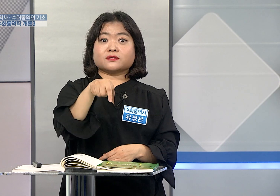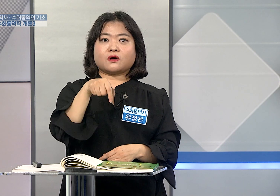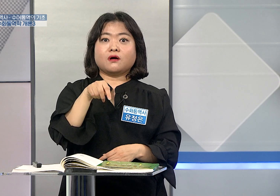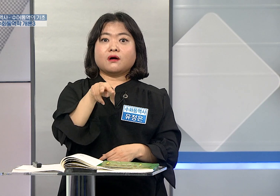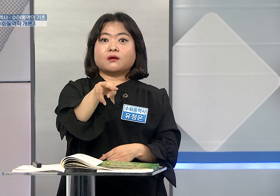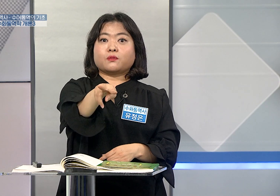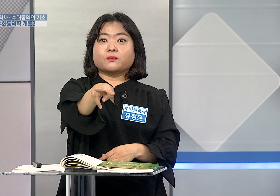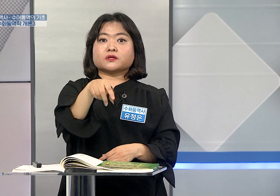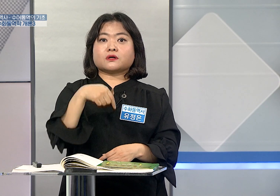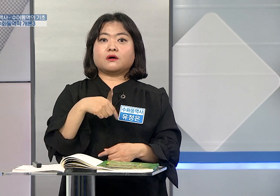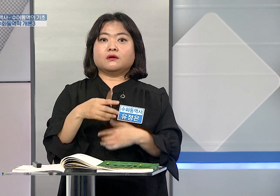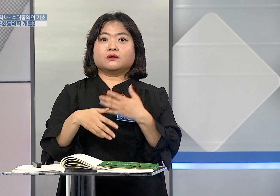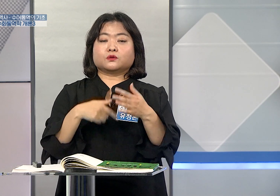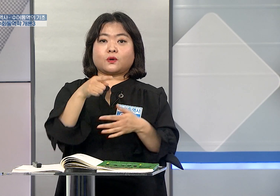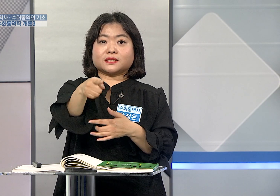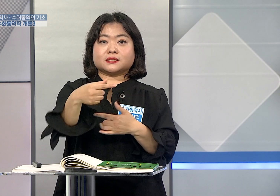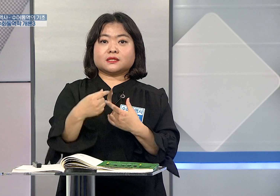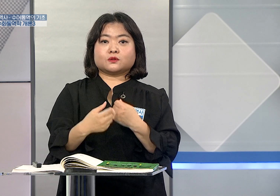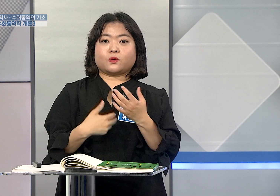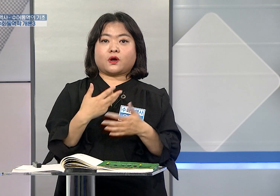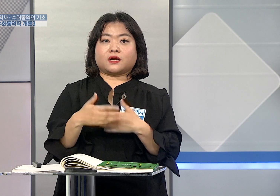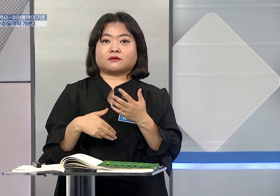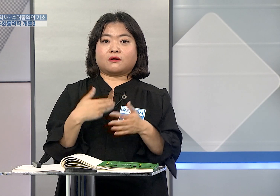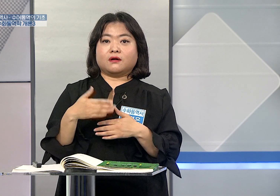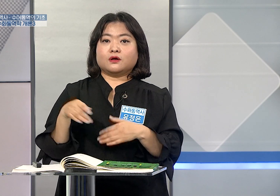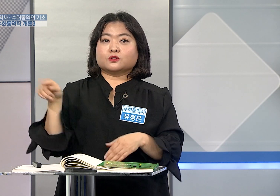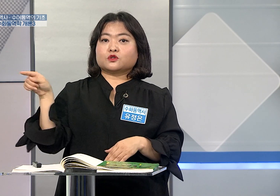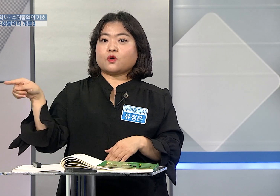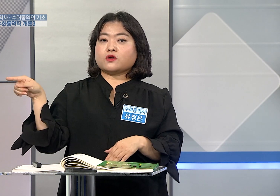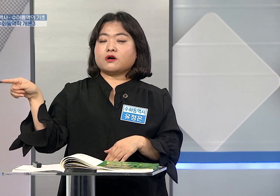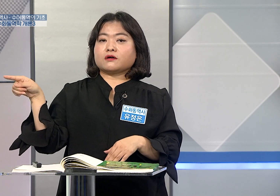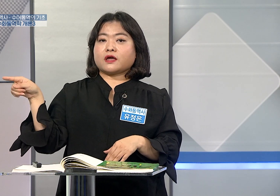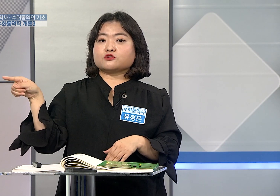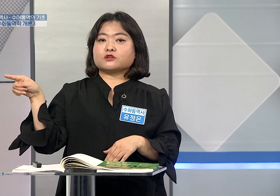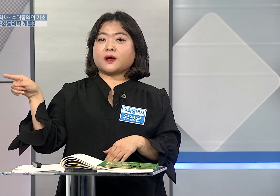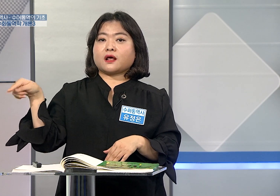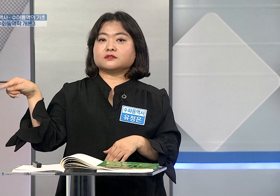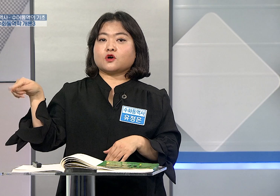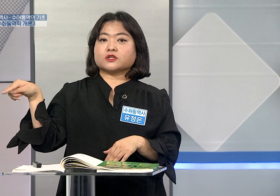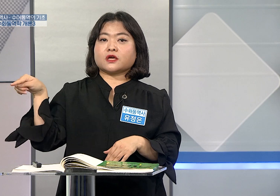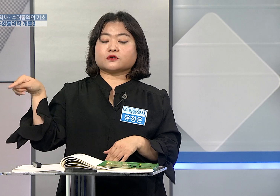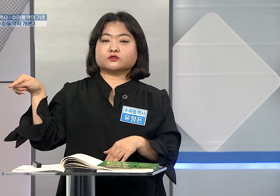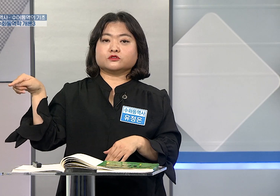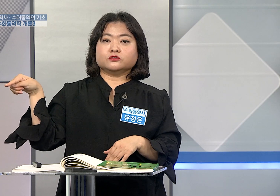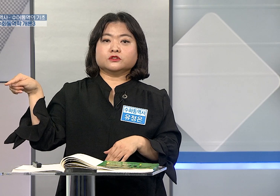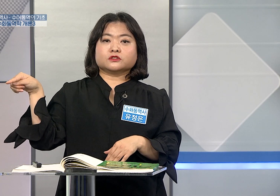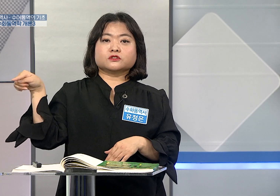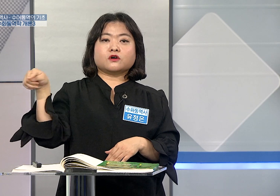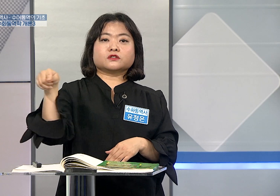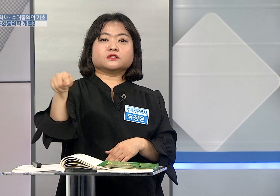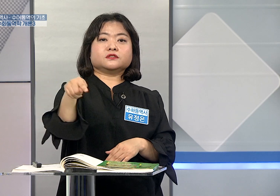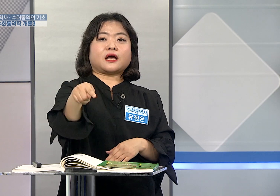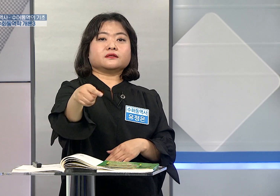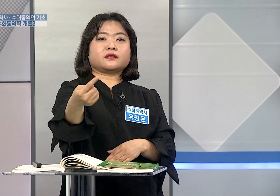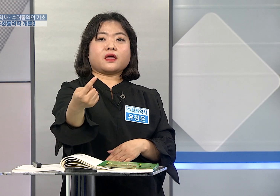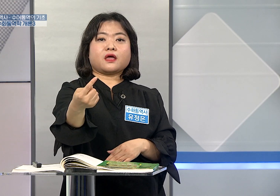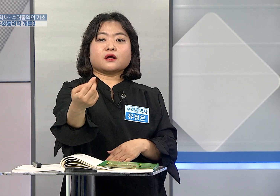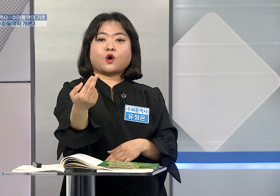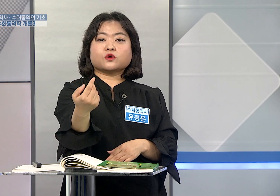보면서 똑같이 통역하는 거. 통역의 출발하는 여기에 있고 그거를 나한테